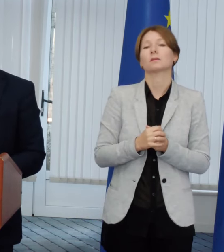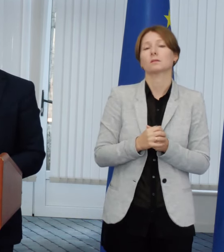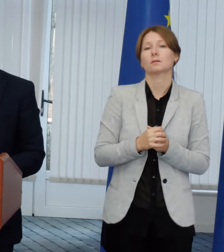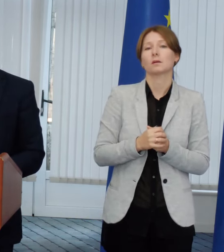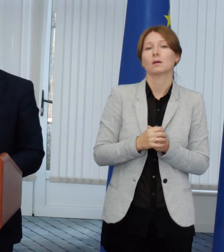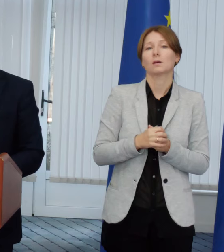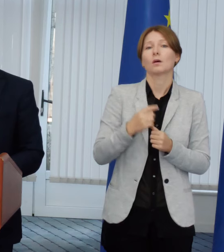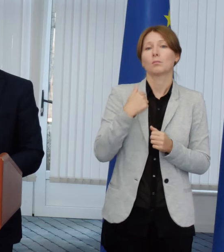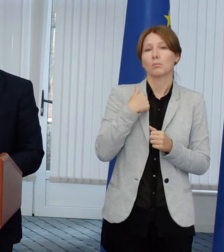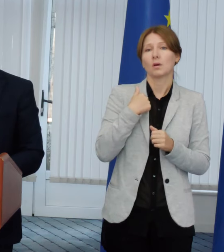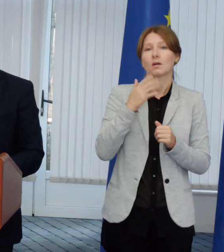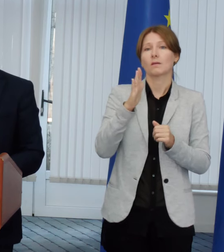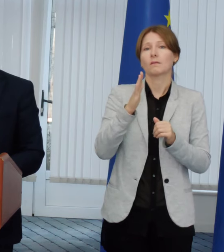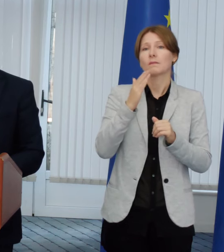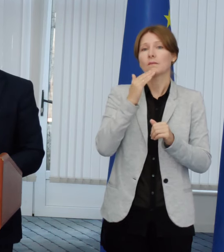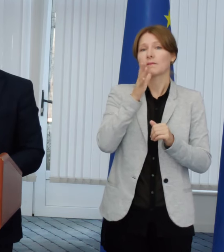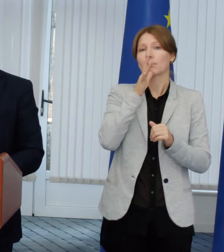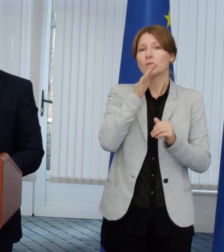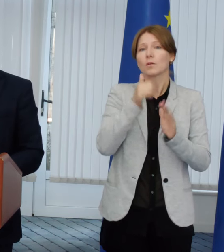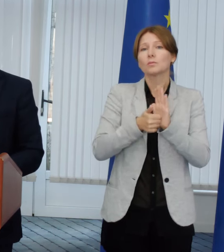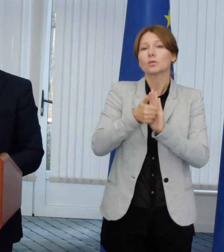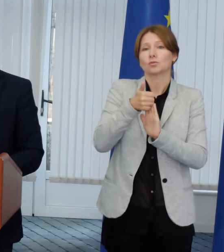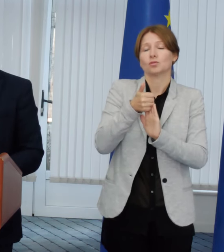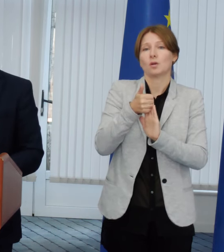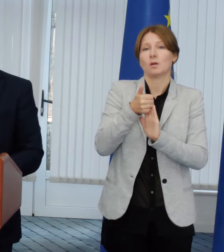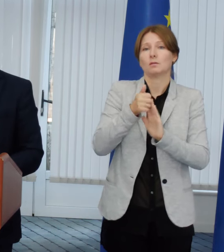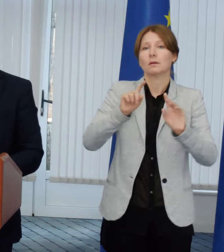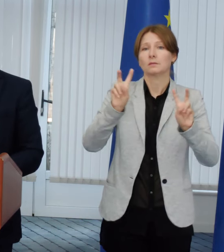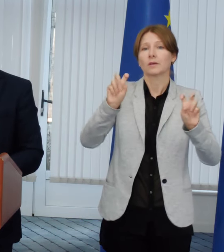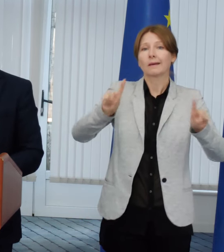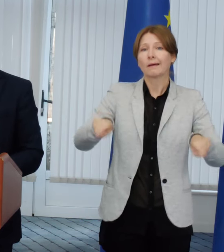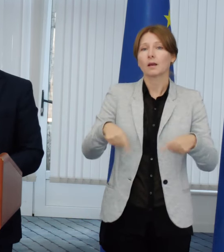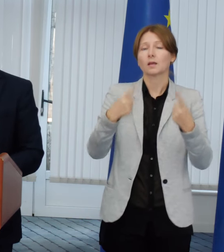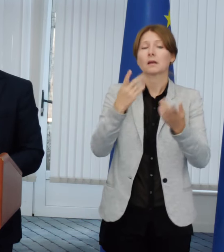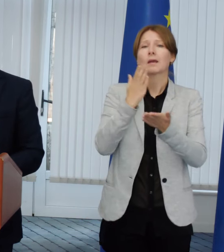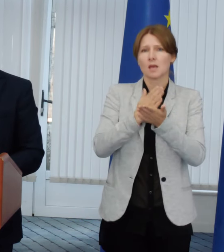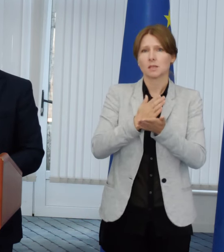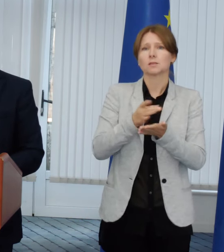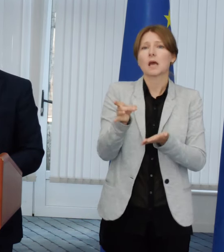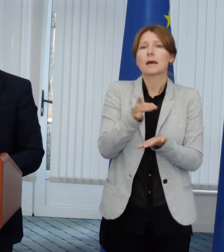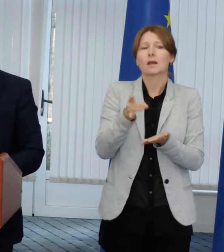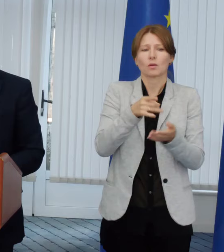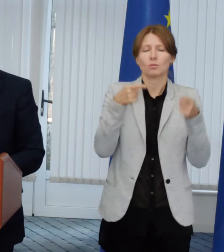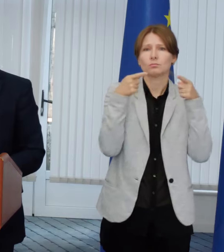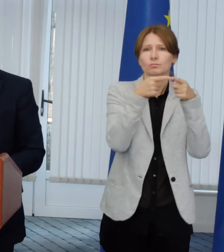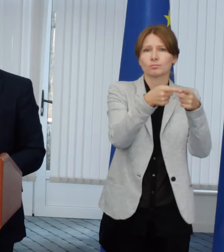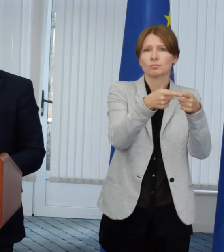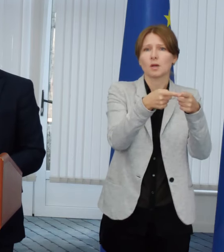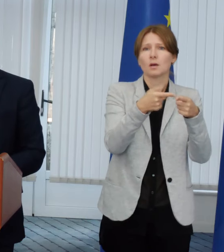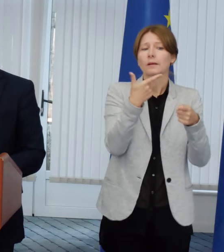a implementa reforma Restart, avem regiuni în Republica Moldova unde există pustietate de